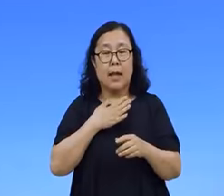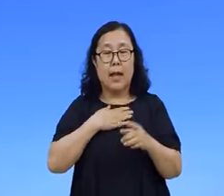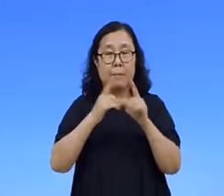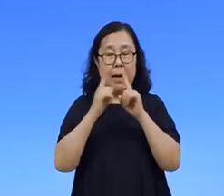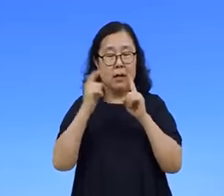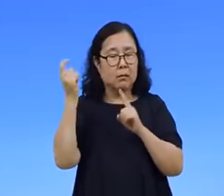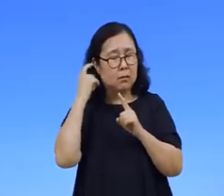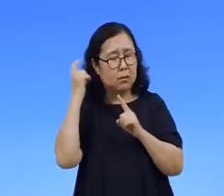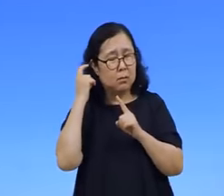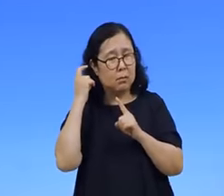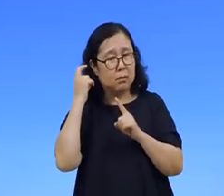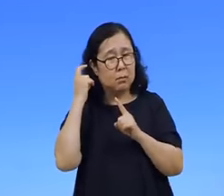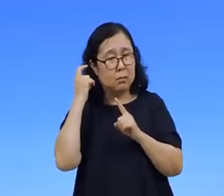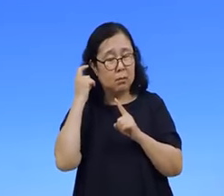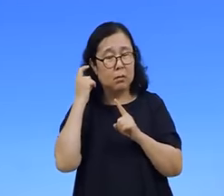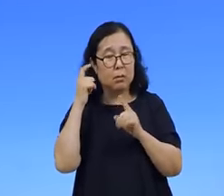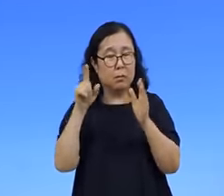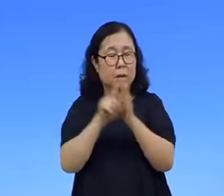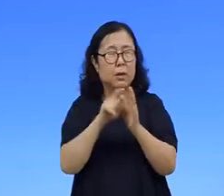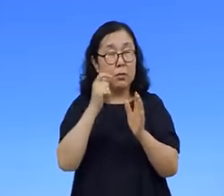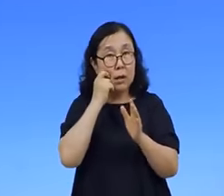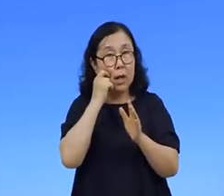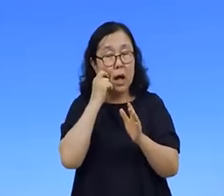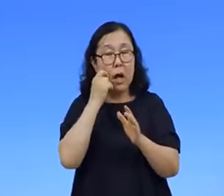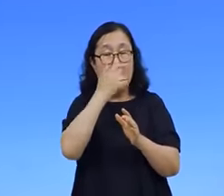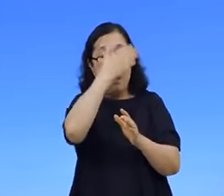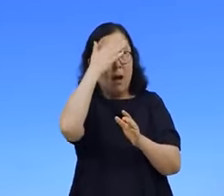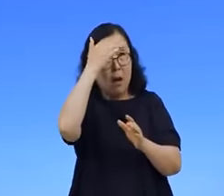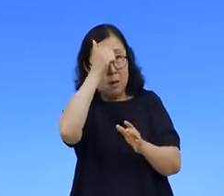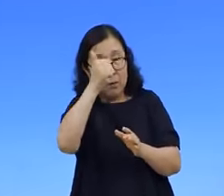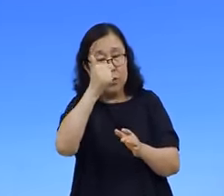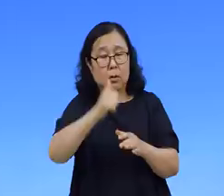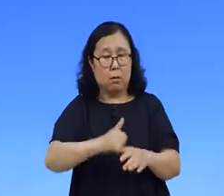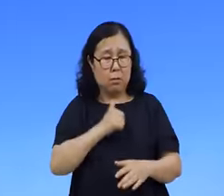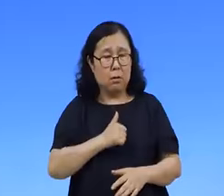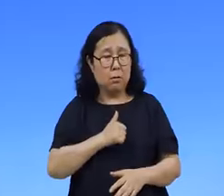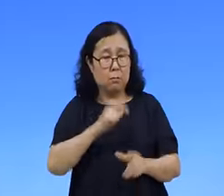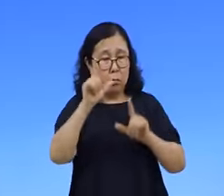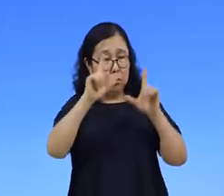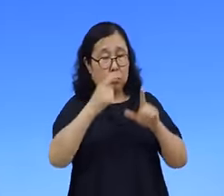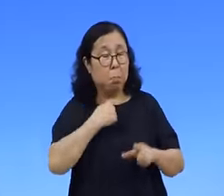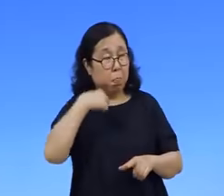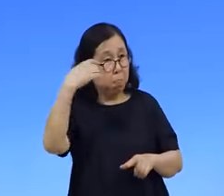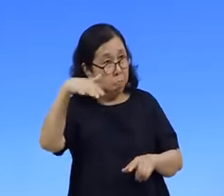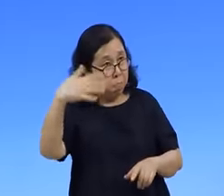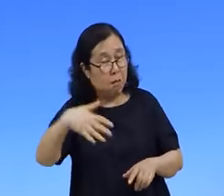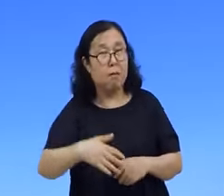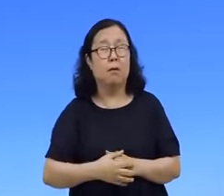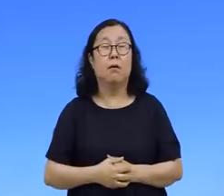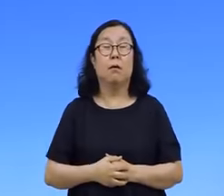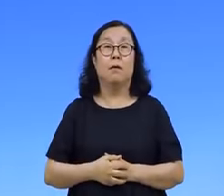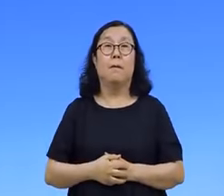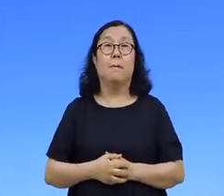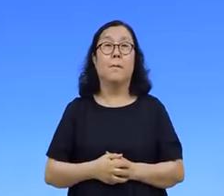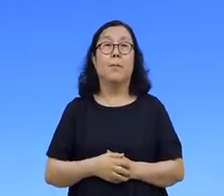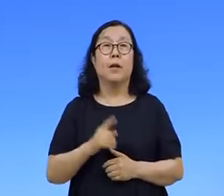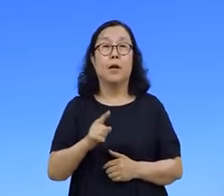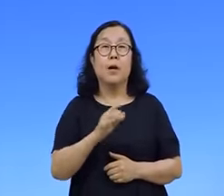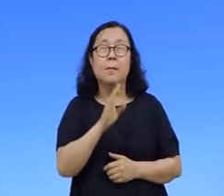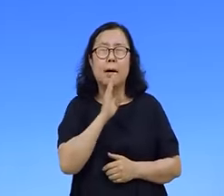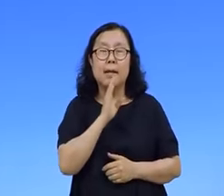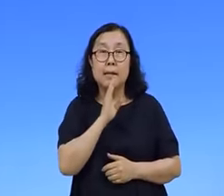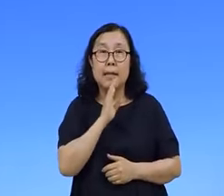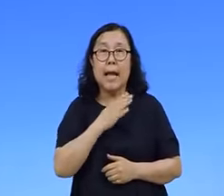들은 말을 믿을 수 없었다. 할아버지가 화내시는 거 한 번도 보지 못했는데요. 그랬더니 할아버지 이렇게 말합니다.